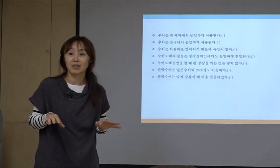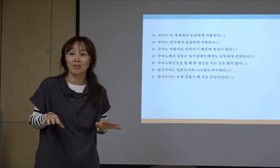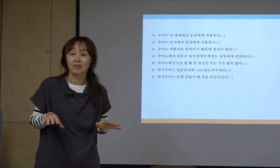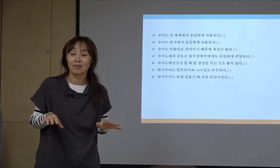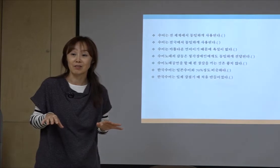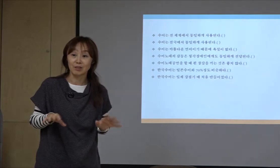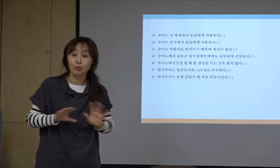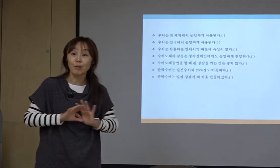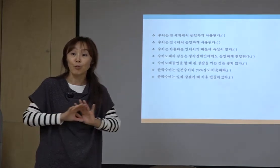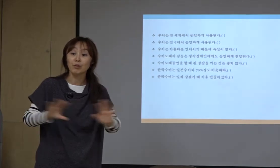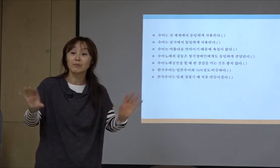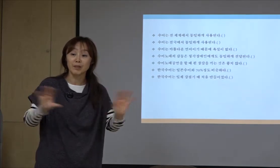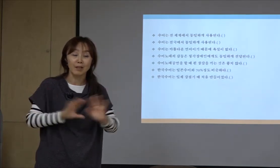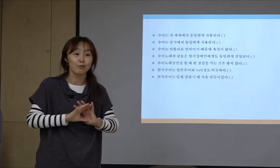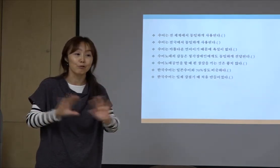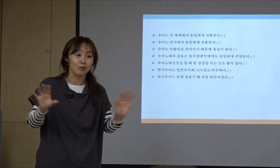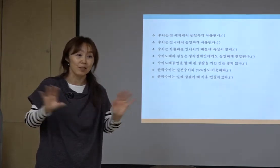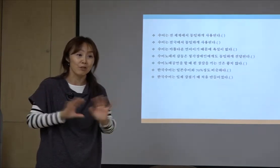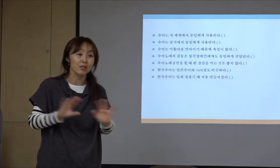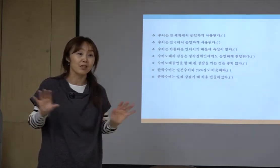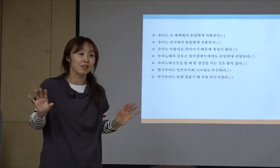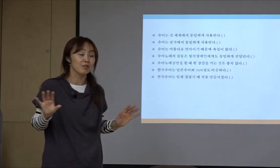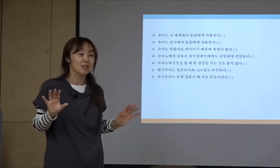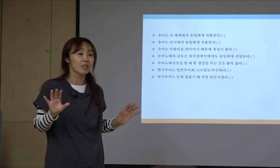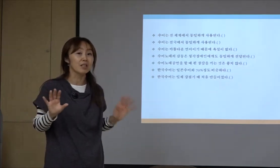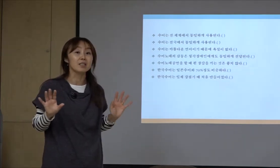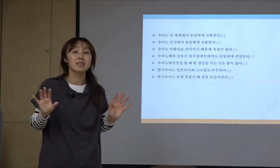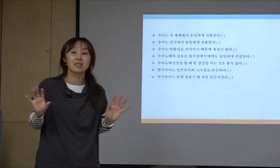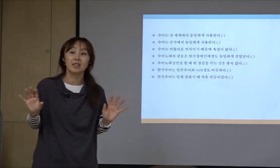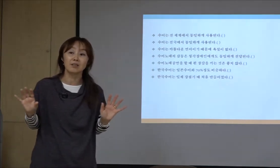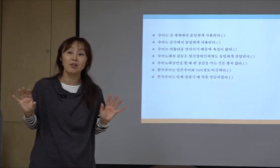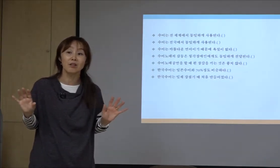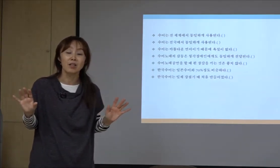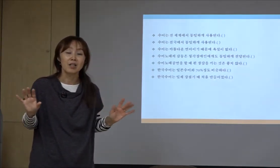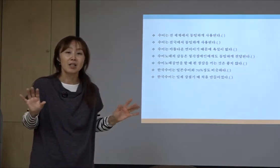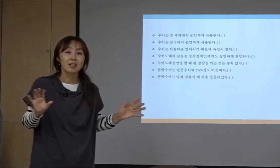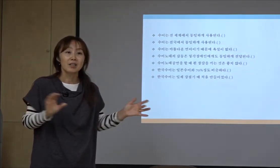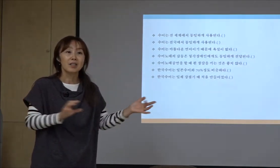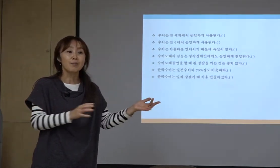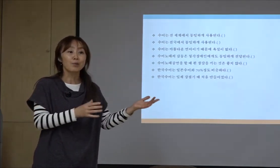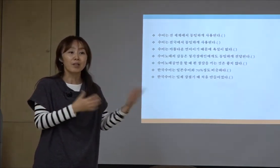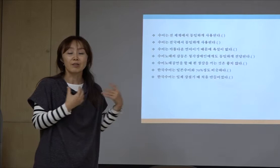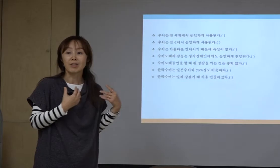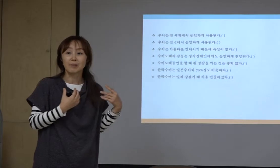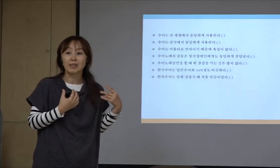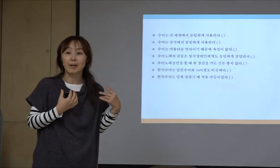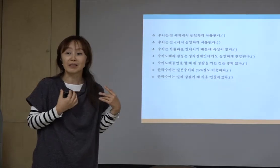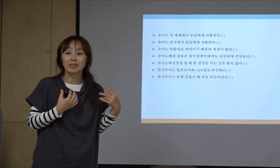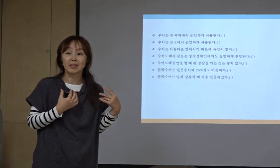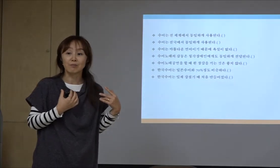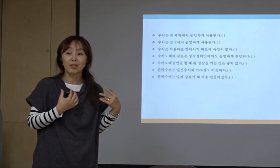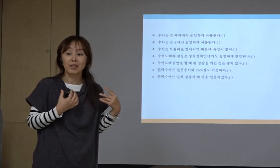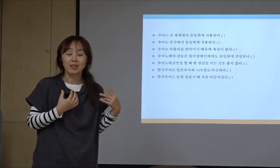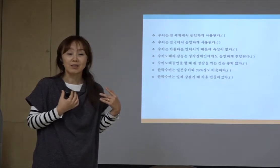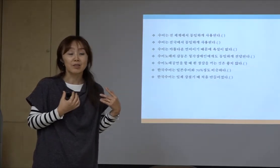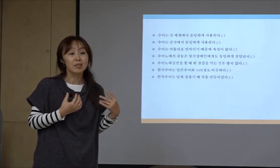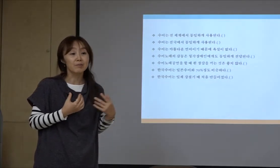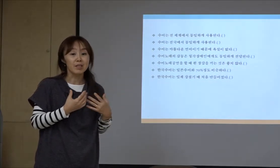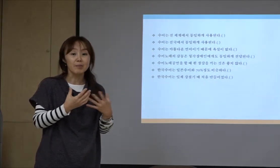됐대요. 수화 보급되고 이렇게 정착이 됐던 시기가 일제시대라서 일본의 영향을 많이 받았기 때문에 지금